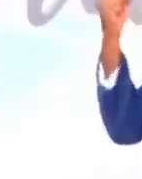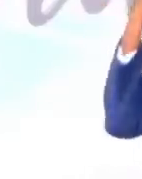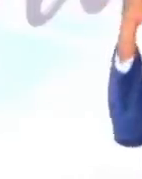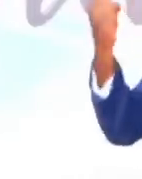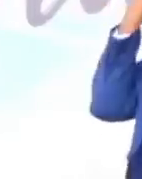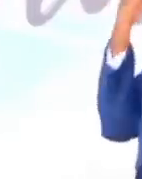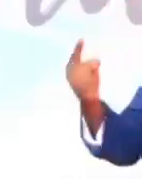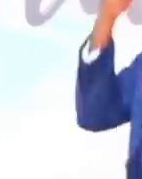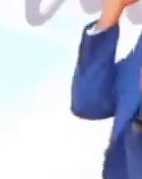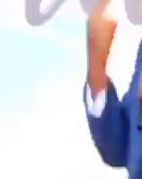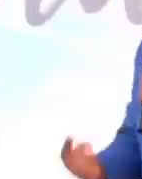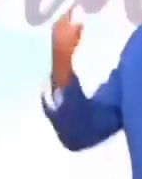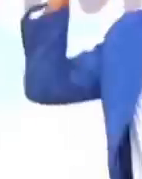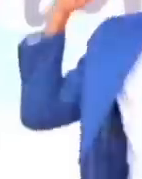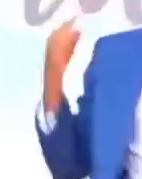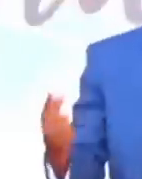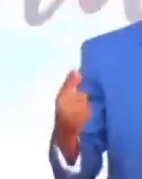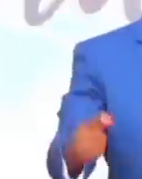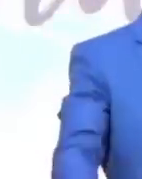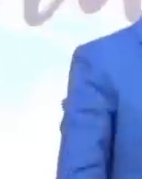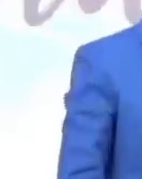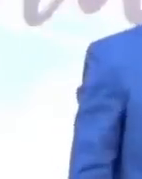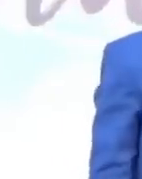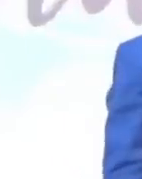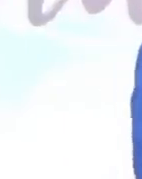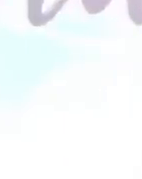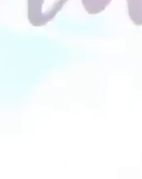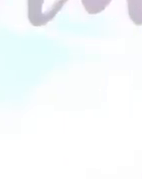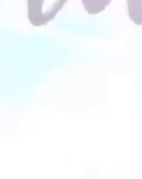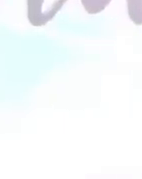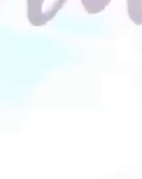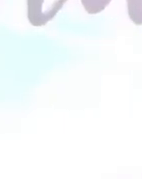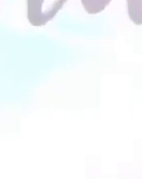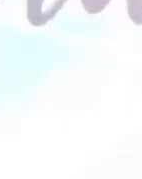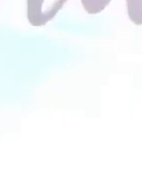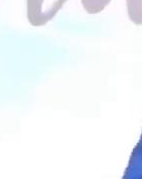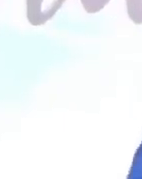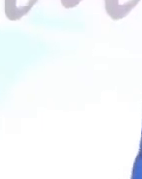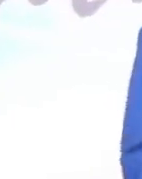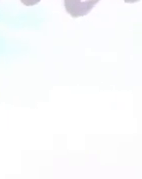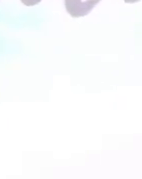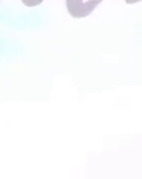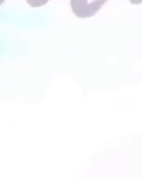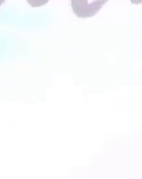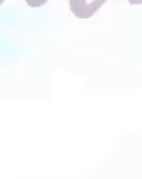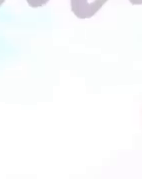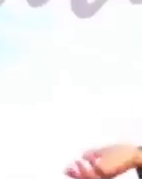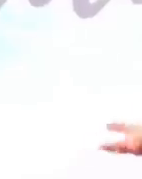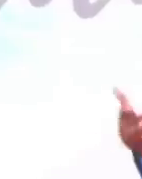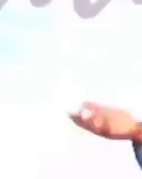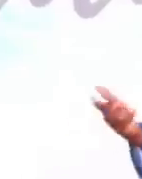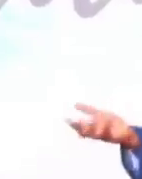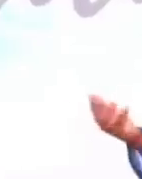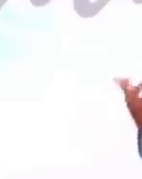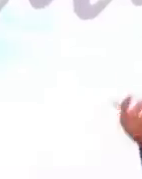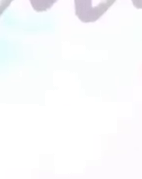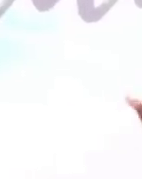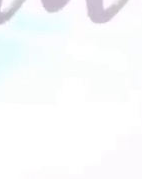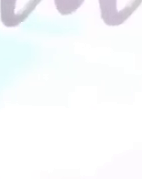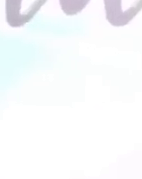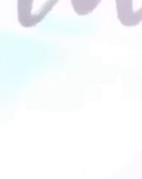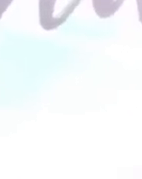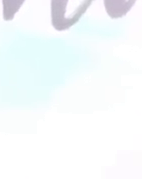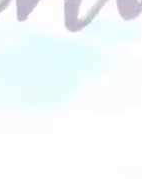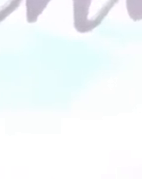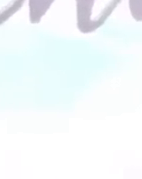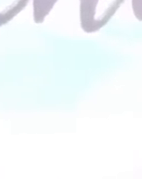yako haina maana kama ukipata hekima. Hii inalipa sana. Bahati mbaya watu walio wengi wako